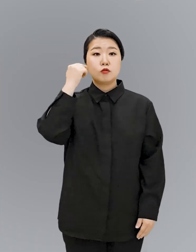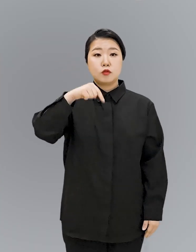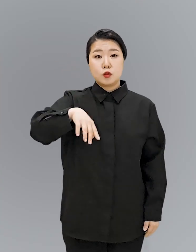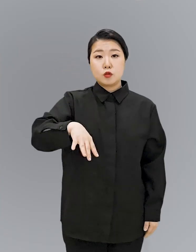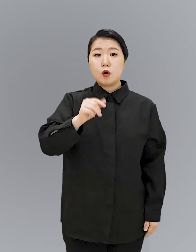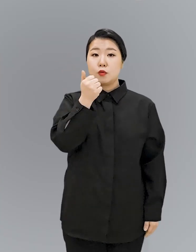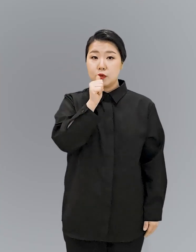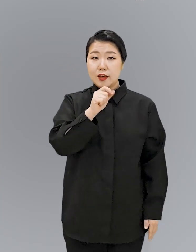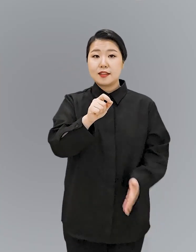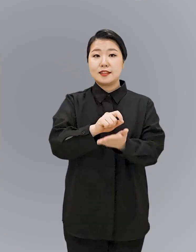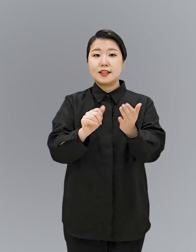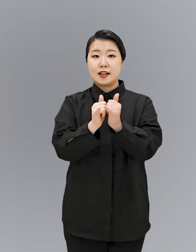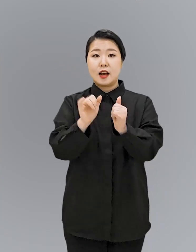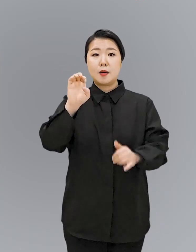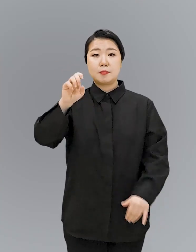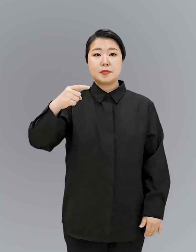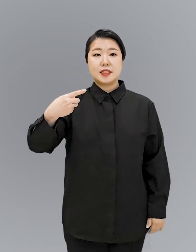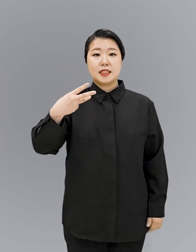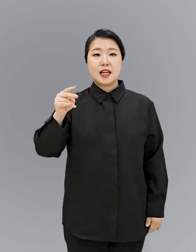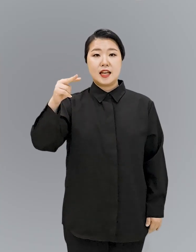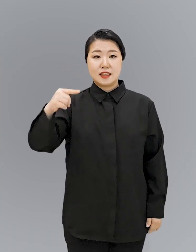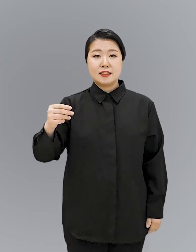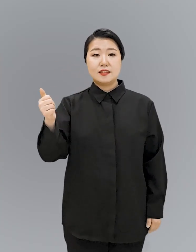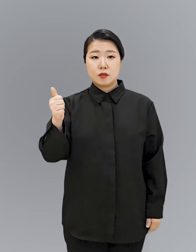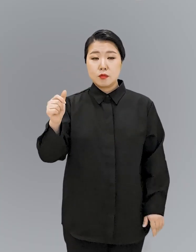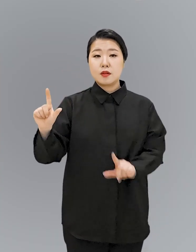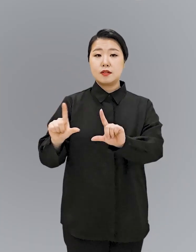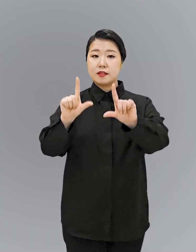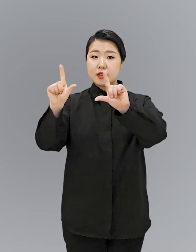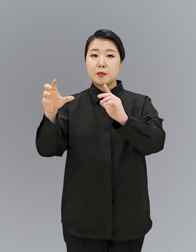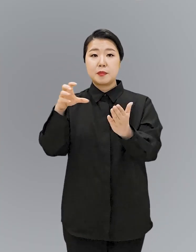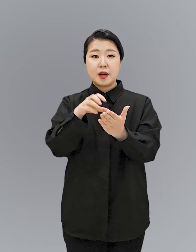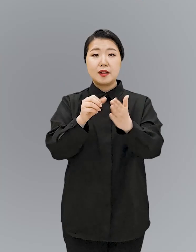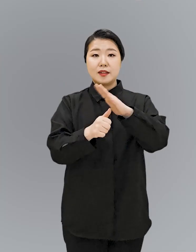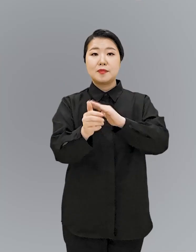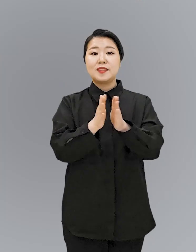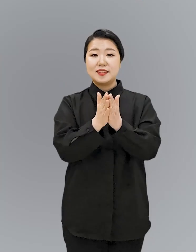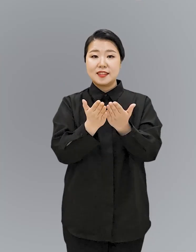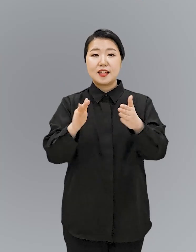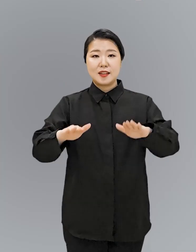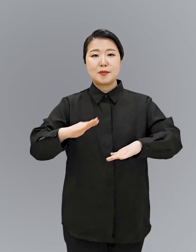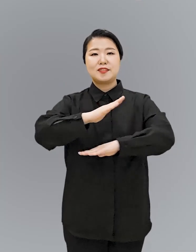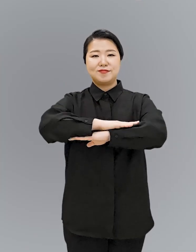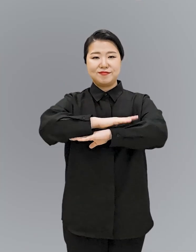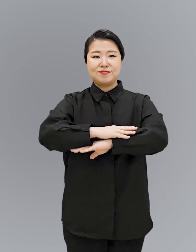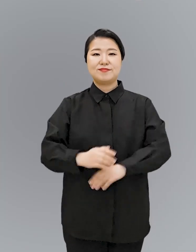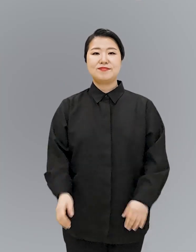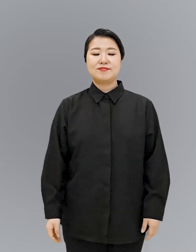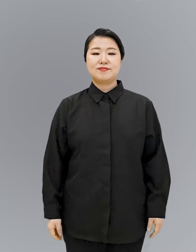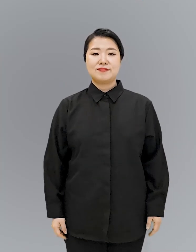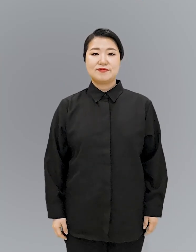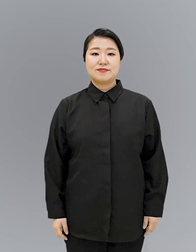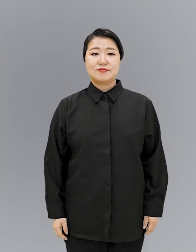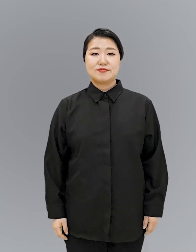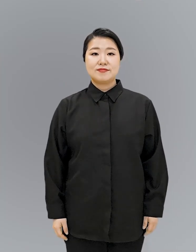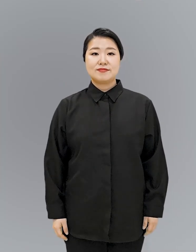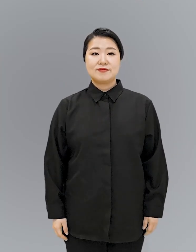한국에 처음으로 소개되는 작가 프레드 울만. 그의 삶이 담긴 대표작 드디어 출간.